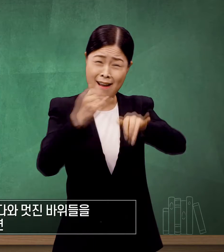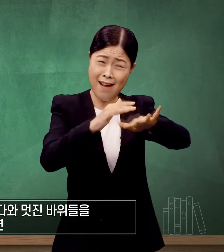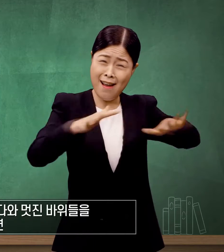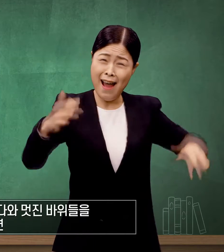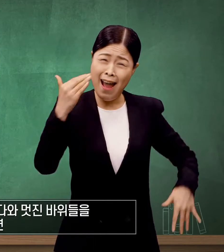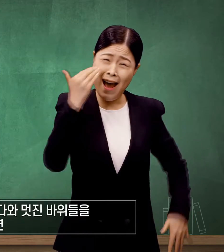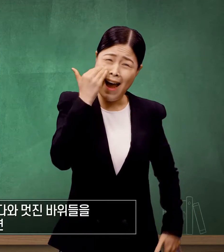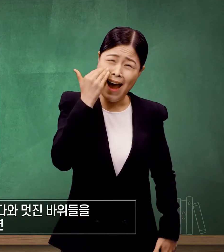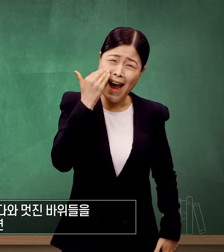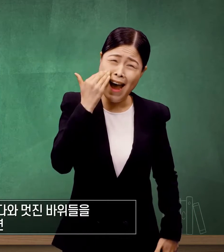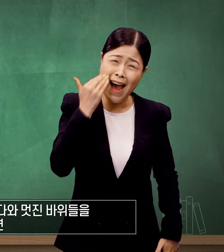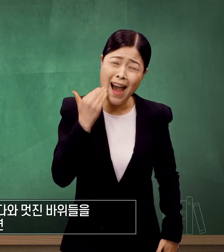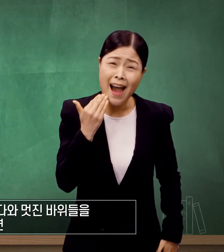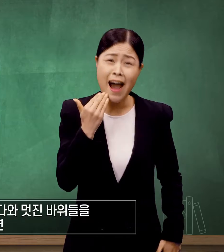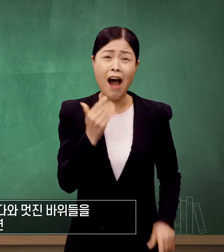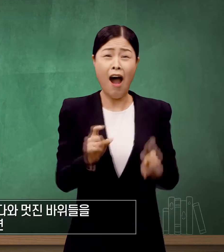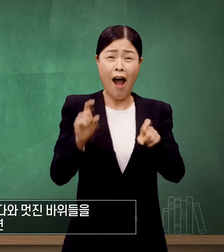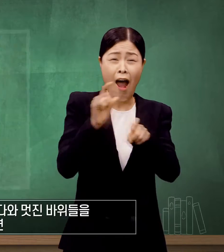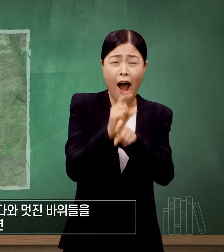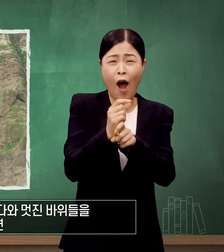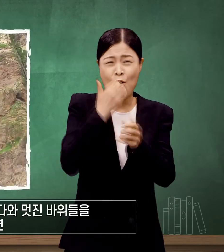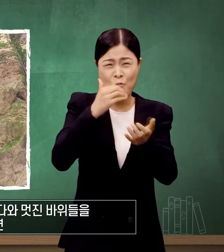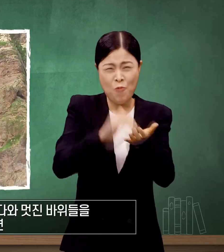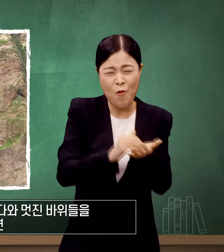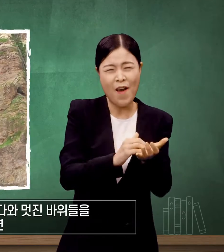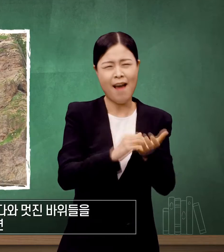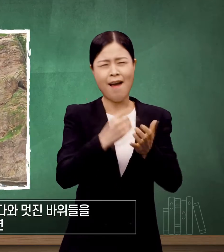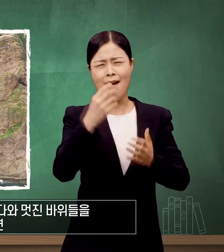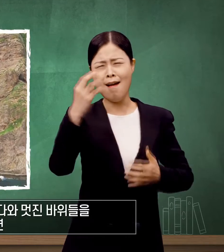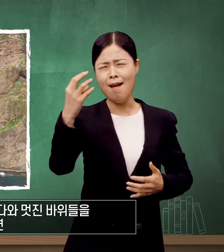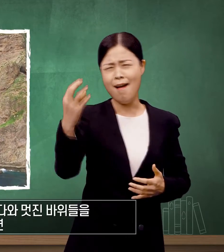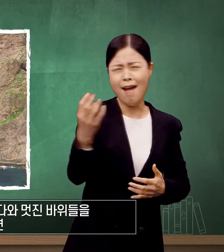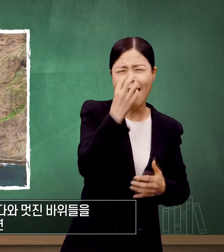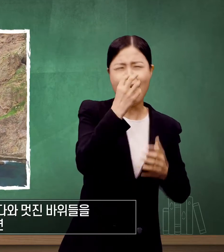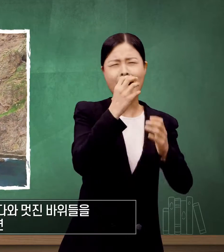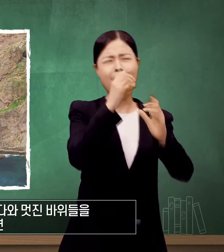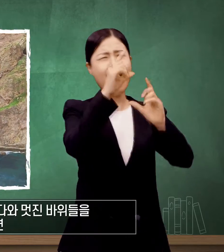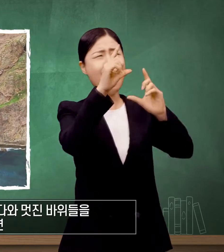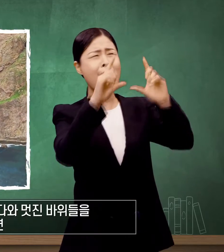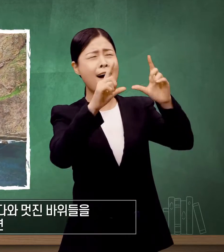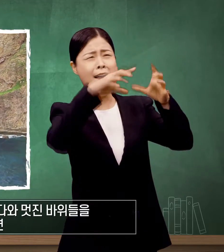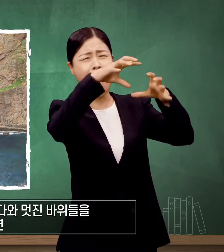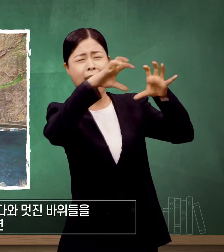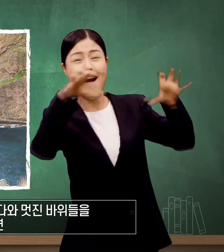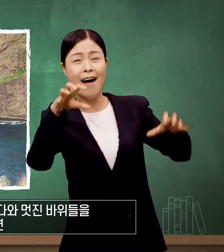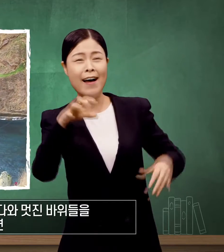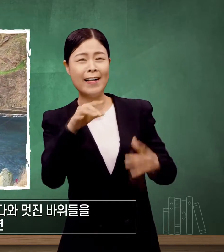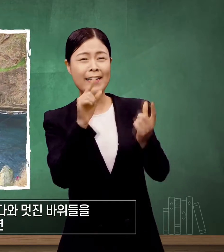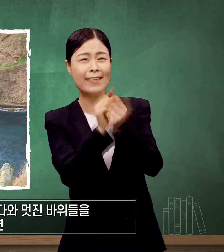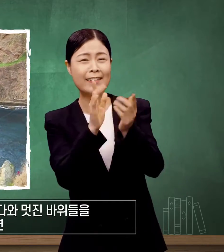독도 주변의 푸른 바다와 멋진 바위들을 실제로 느끼게 된다면